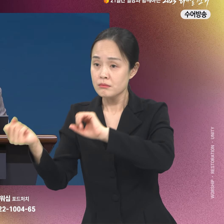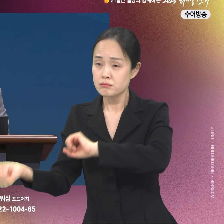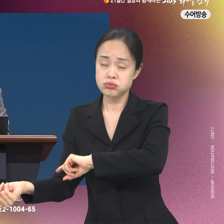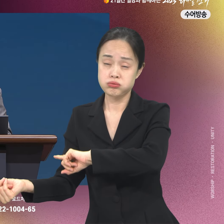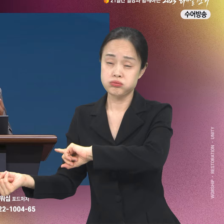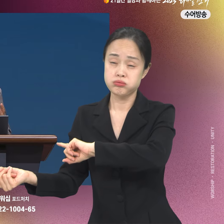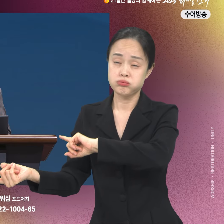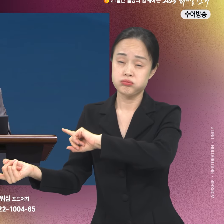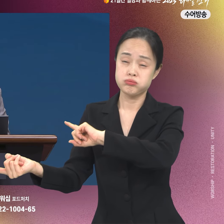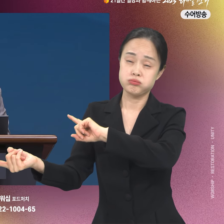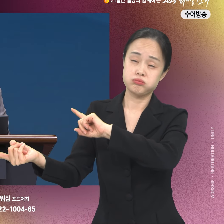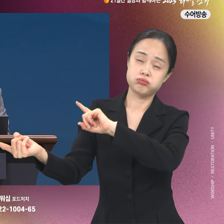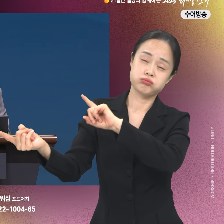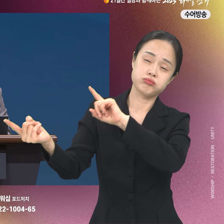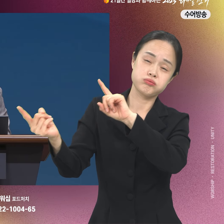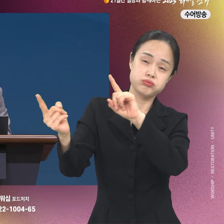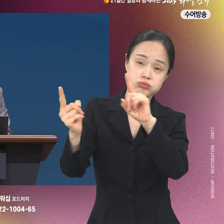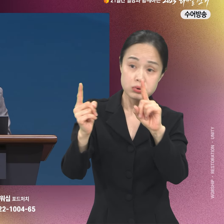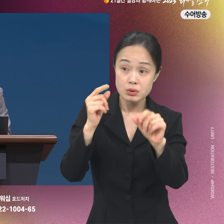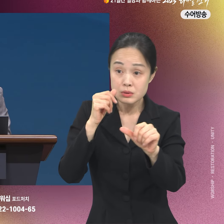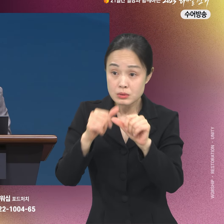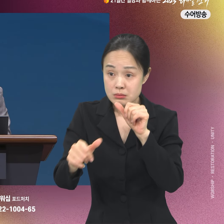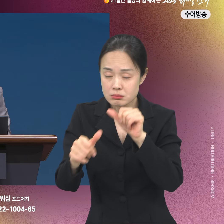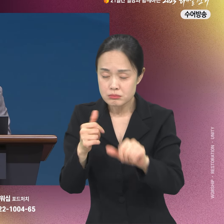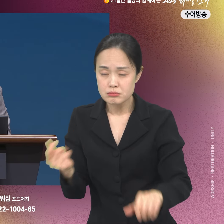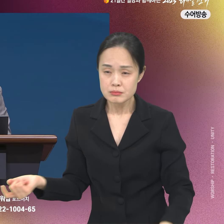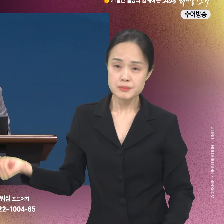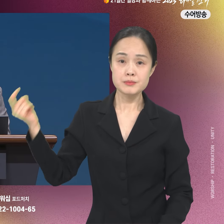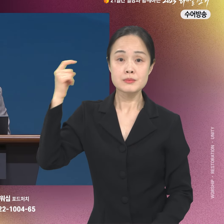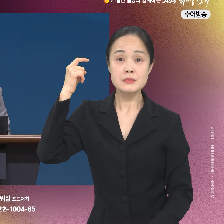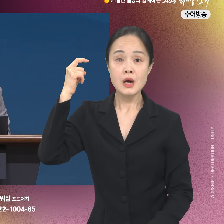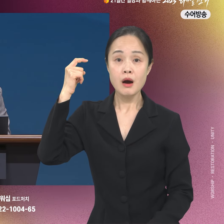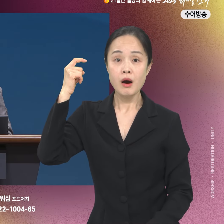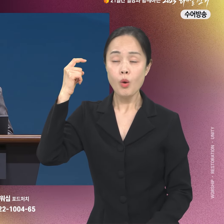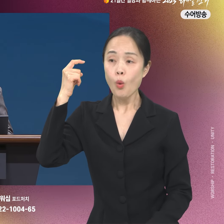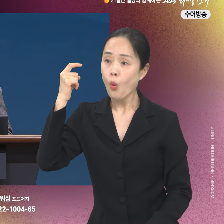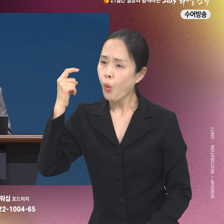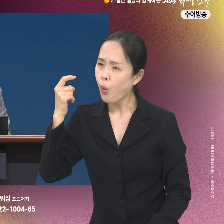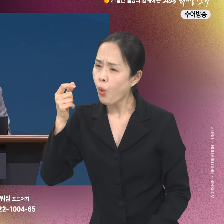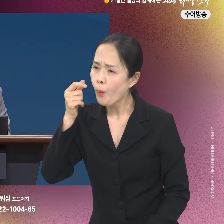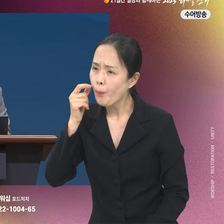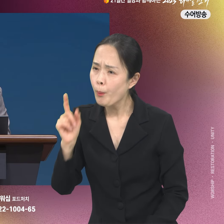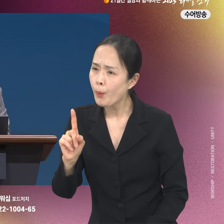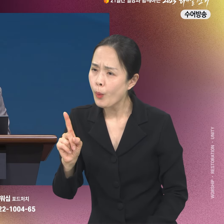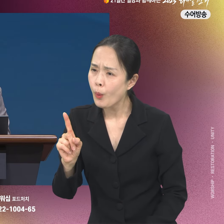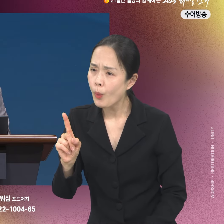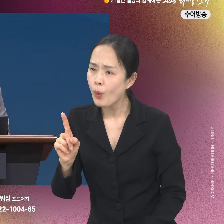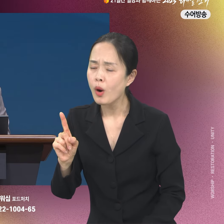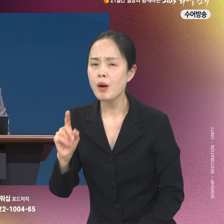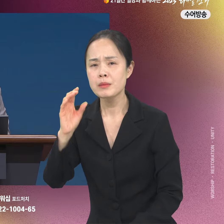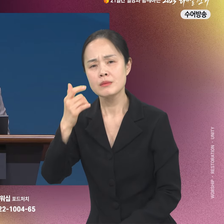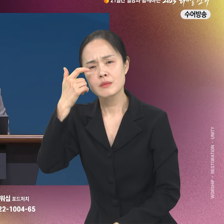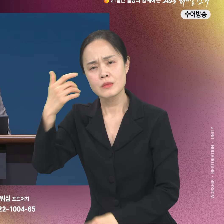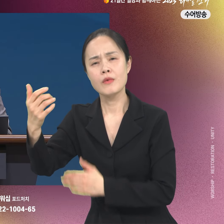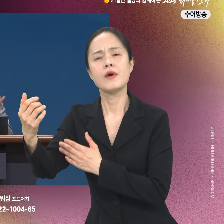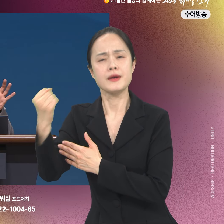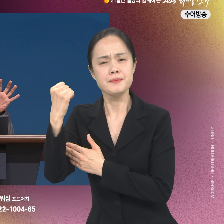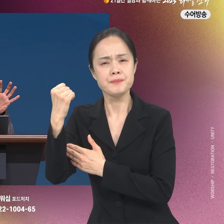이유가 있죠. 성령님의 역사하심이 제일 컸겠지만 인도는 카스트 제도 때문에